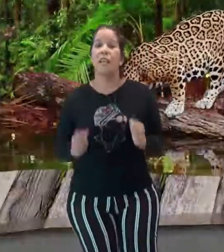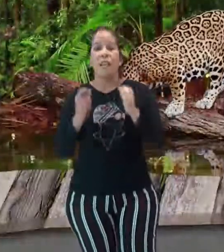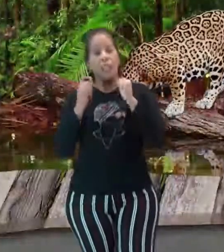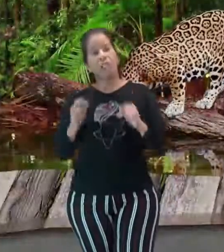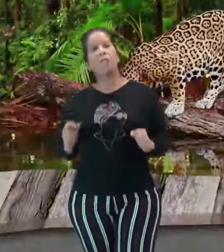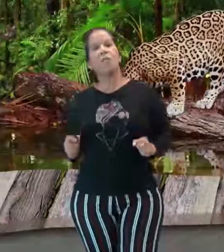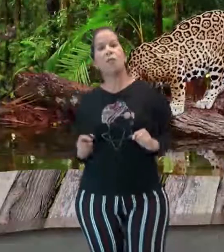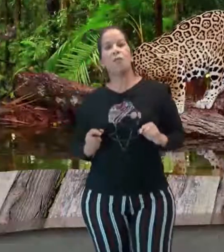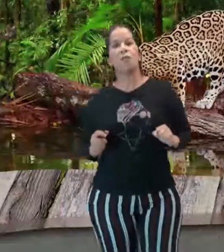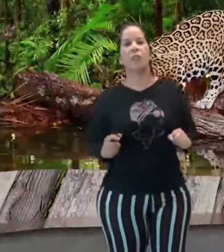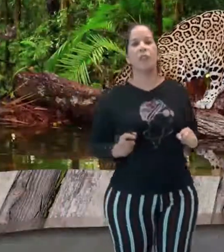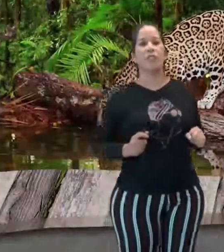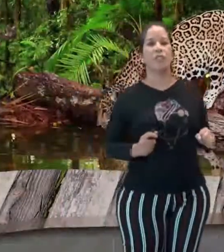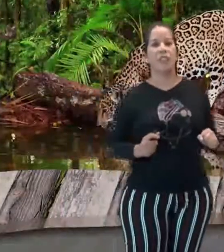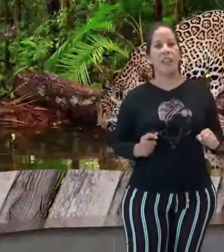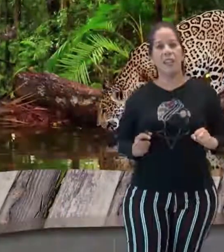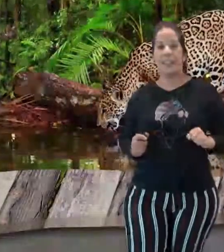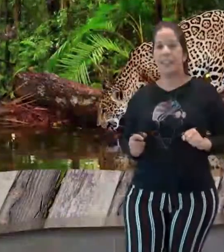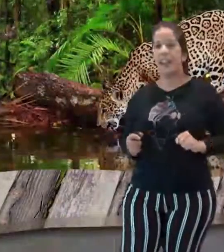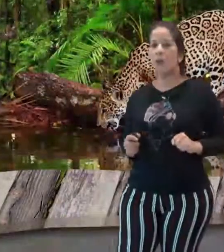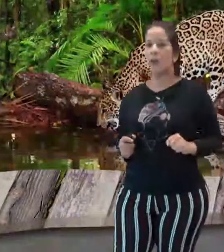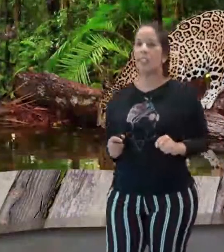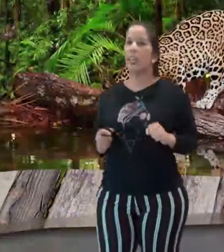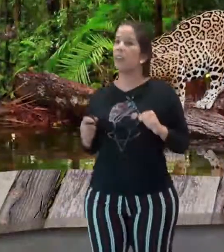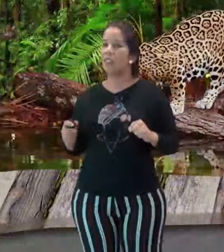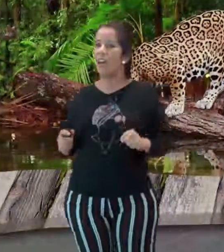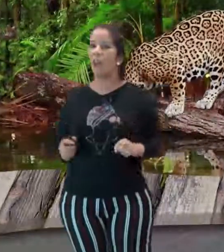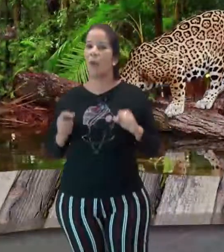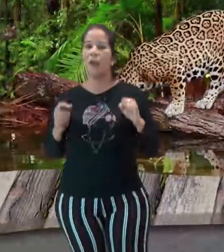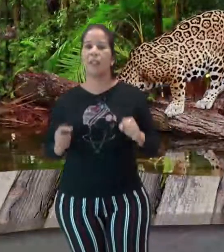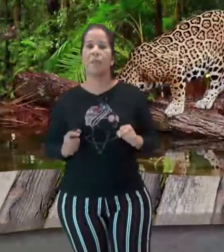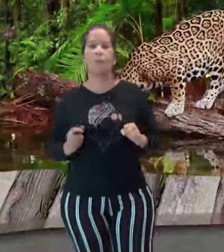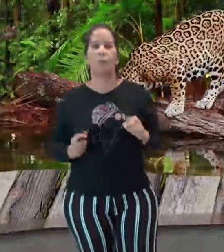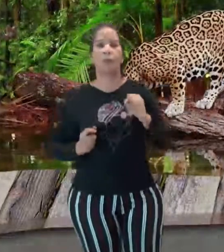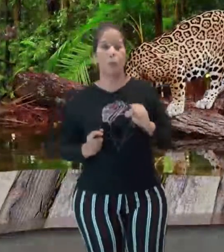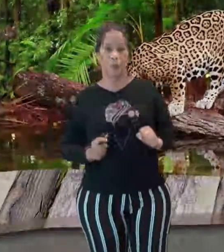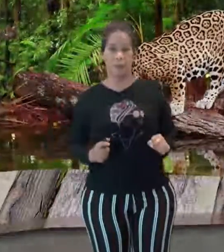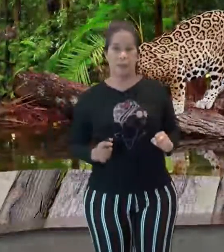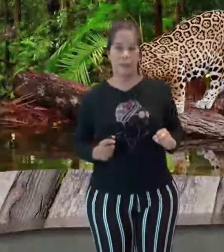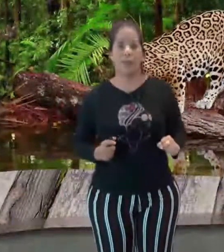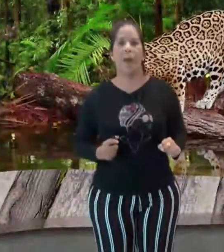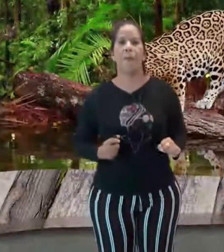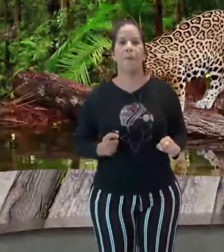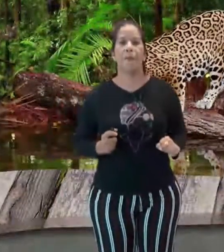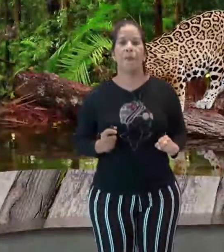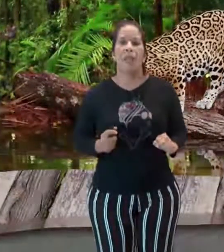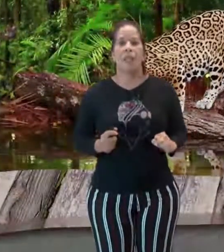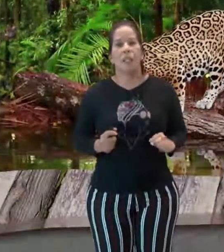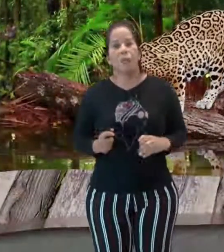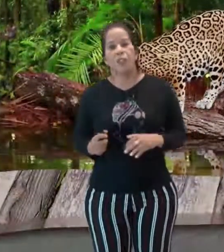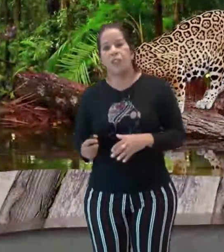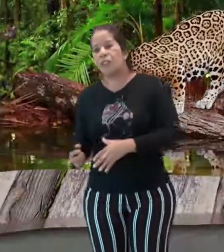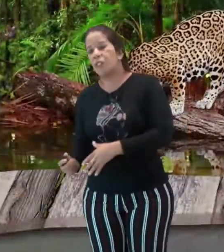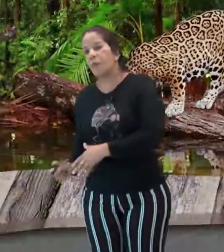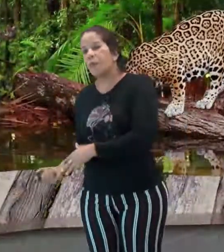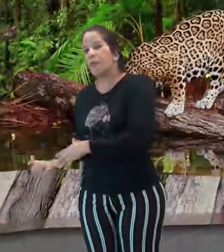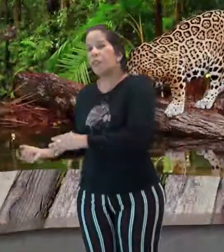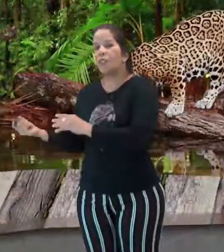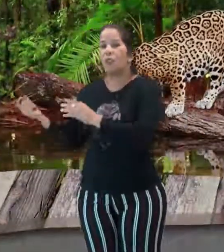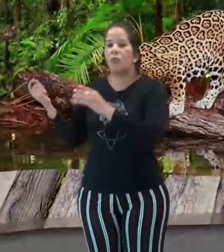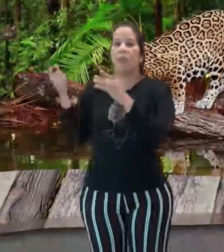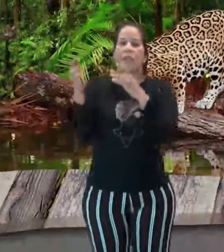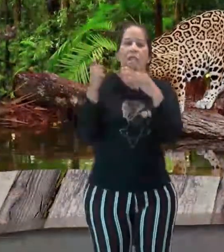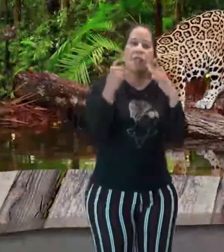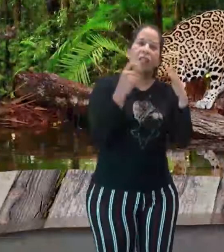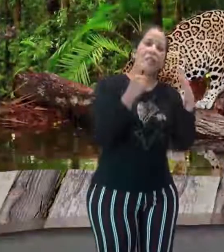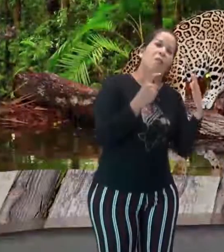firme, que nós vamos dar continuidade, né, nessa aula, que é a nossa aula 40.1, tá? Então, gente, nós temos